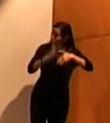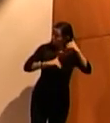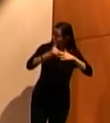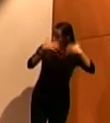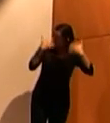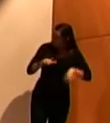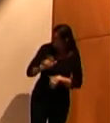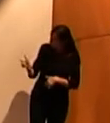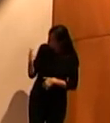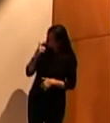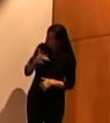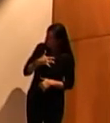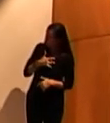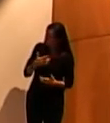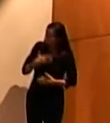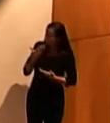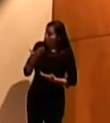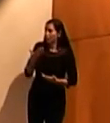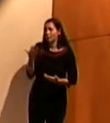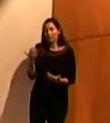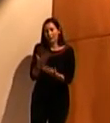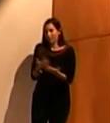pour ça qu'on a voulu, on tenait à ce que